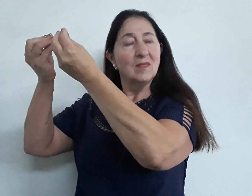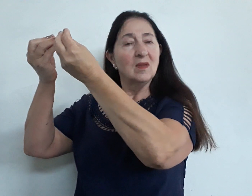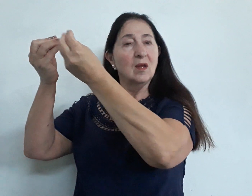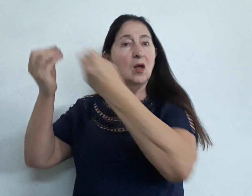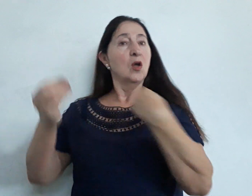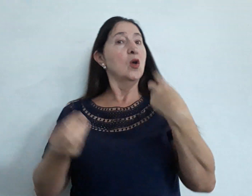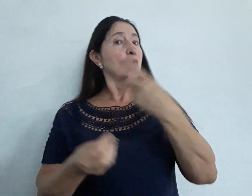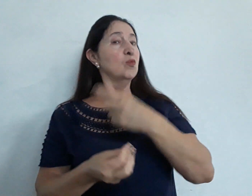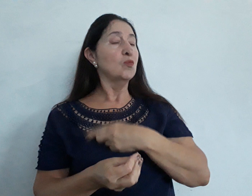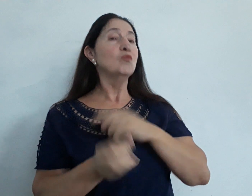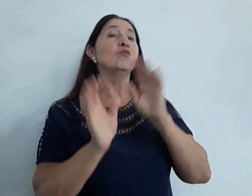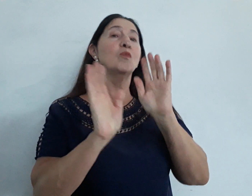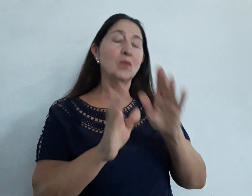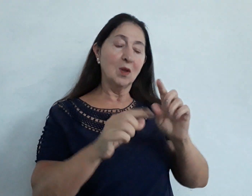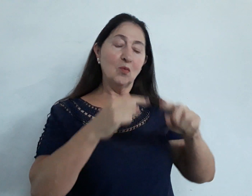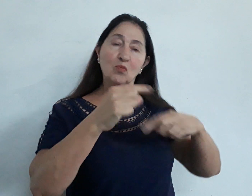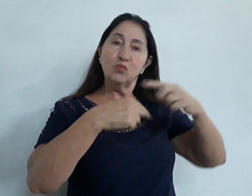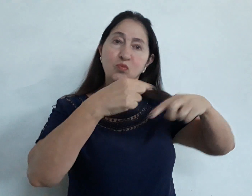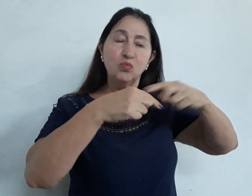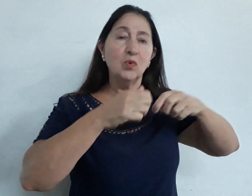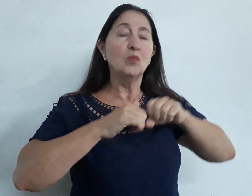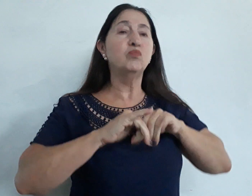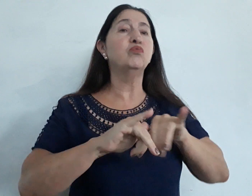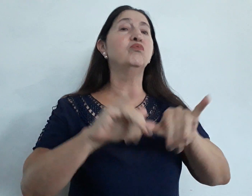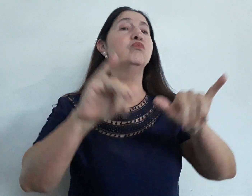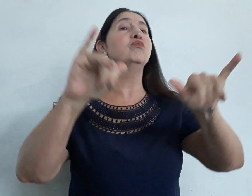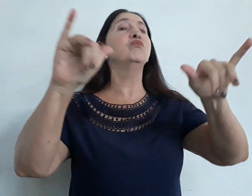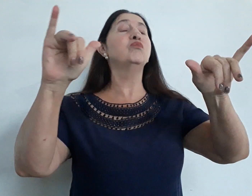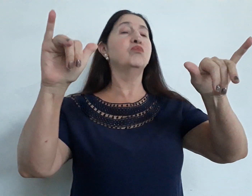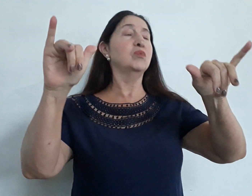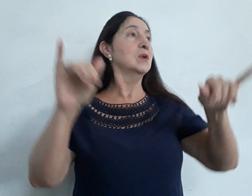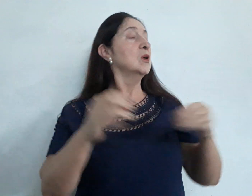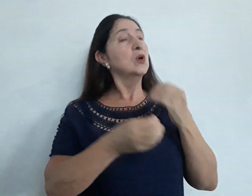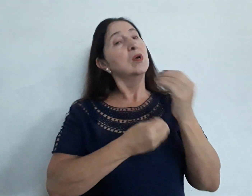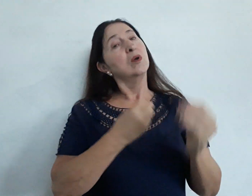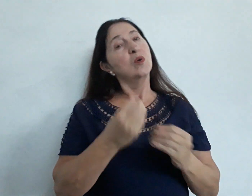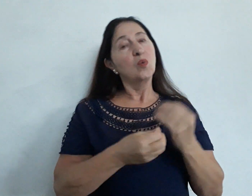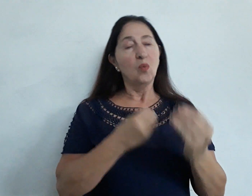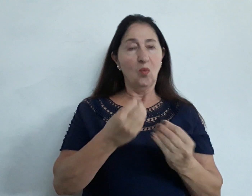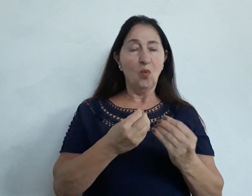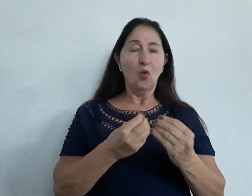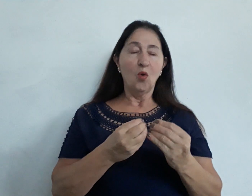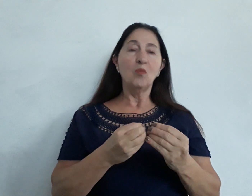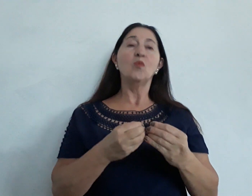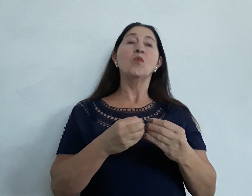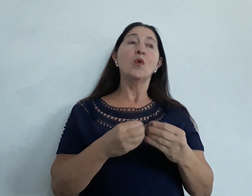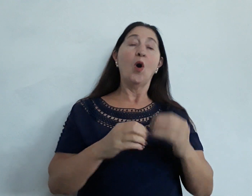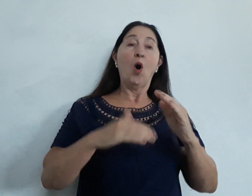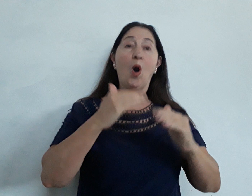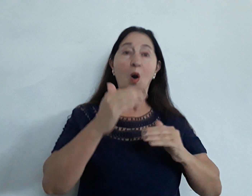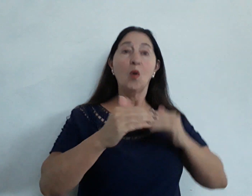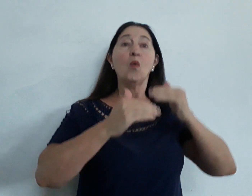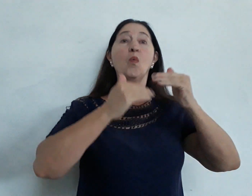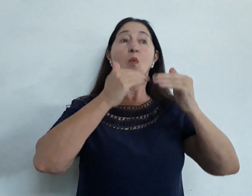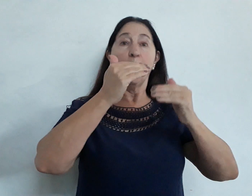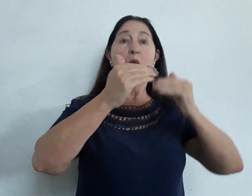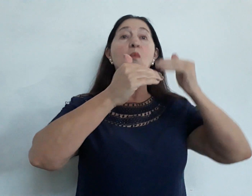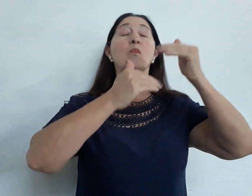os multiplica. Mas multiplica para que a gente tenha para engordar, para ficar mais rico? Não.